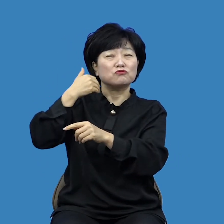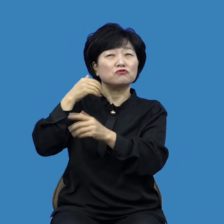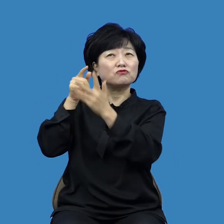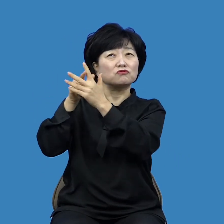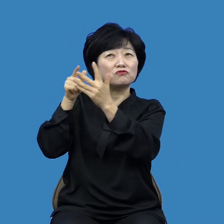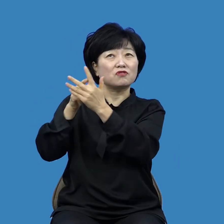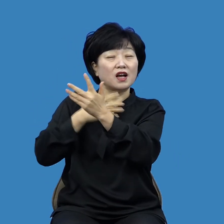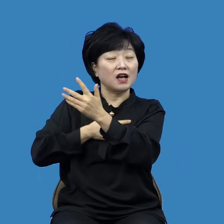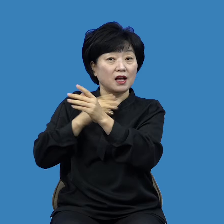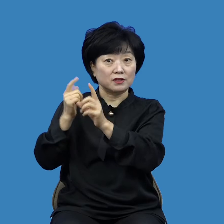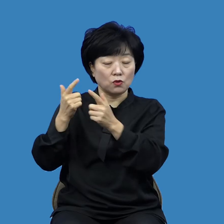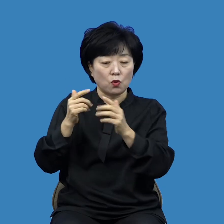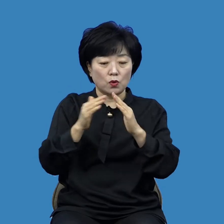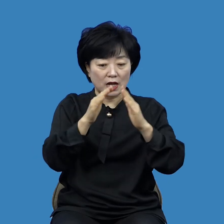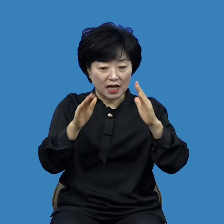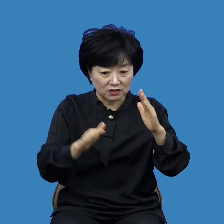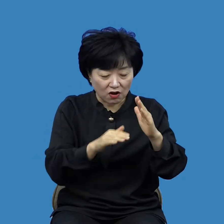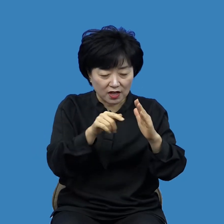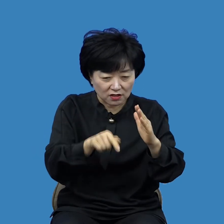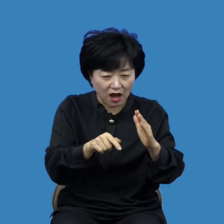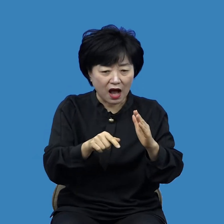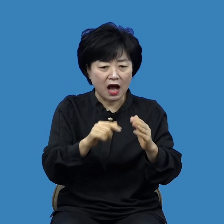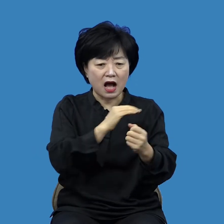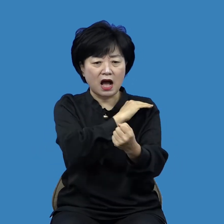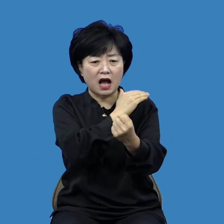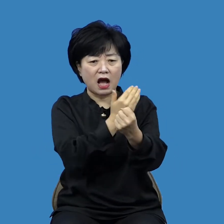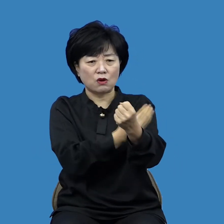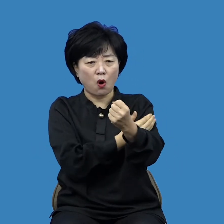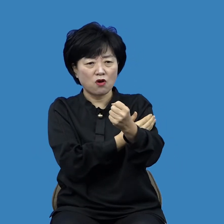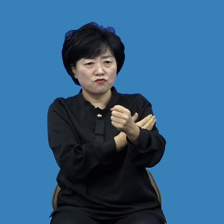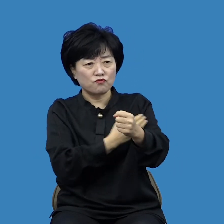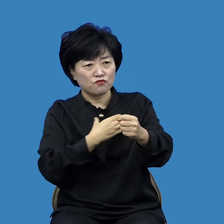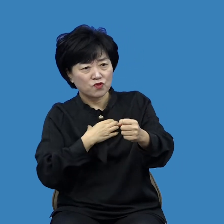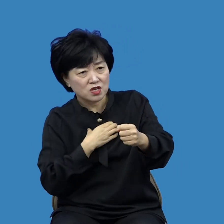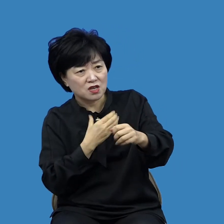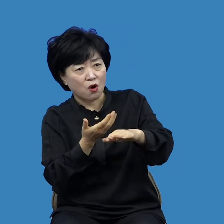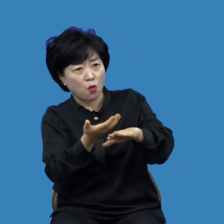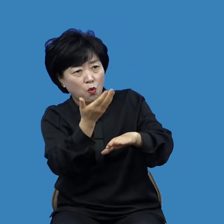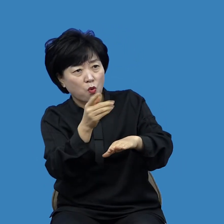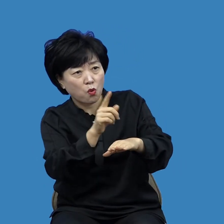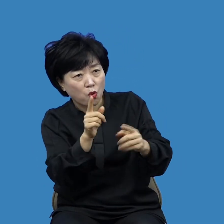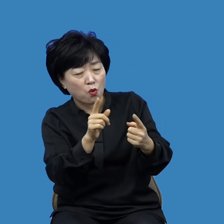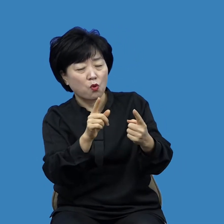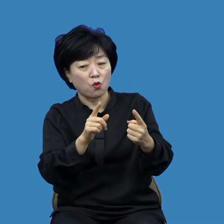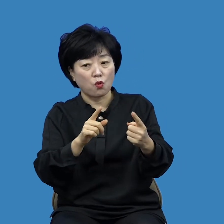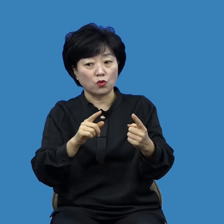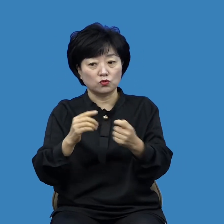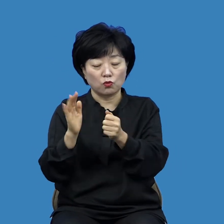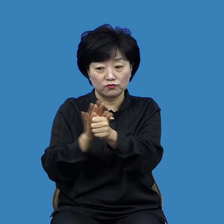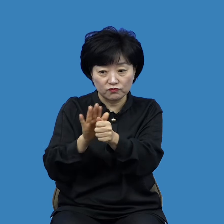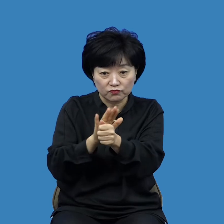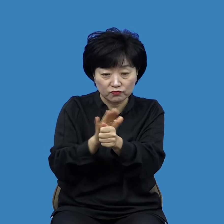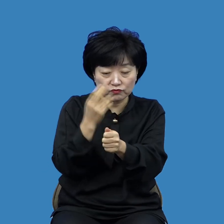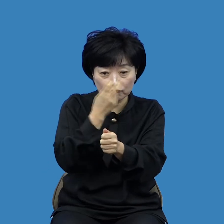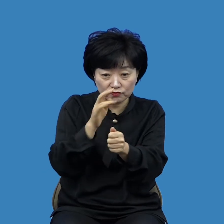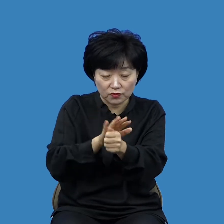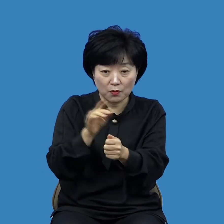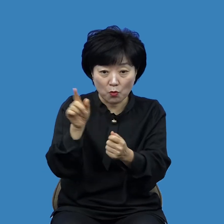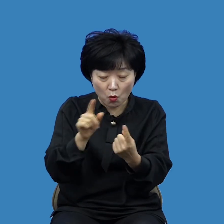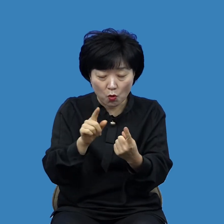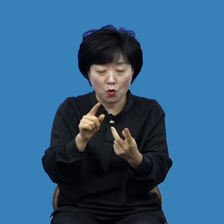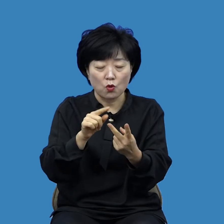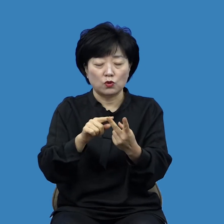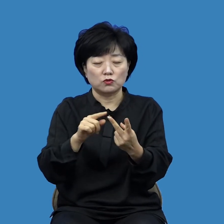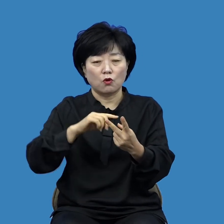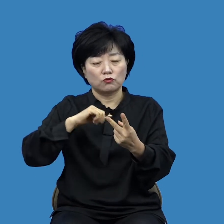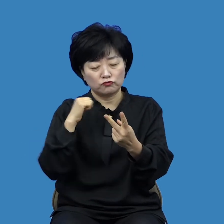이득이 있구나, 또 순종이란 건 이런 거구나, 사랑과 희생이라고 하는 건 이런 거구나 하는 것을 직접 체험하면서 살도록